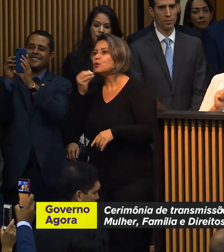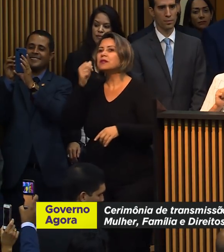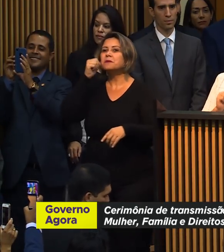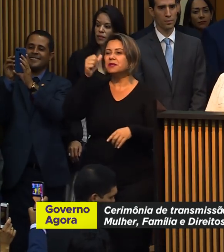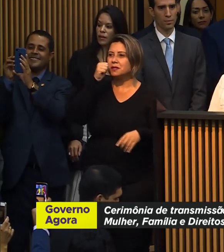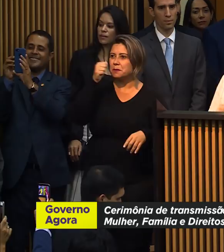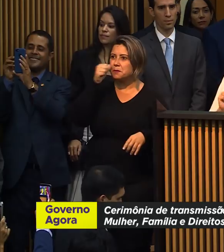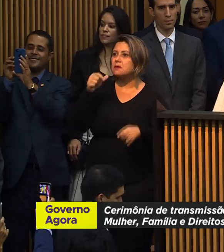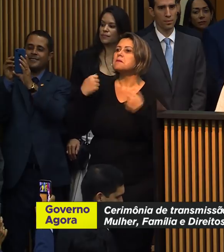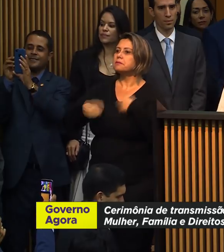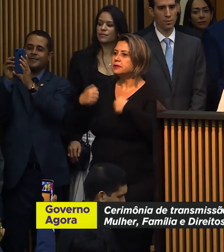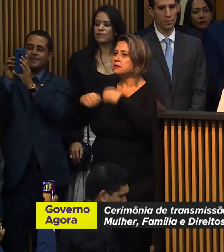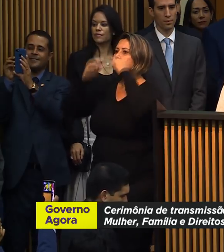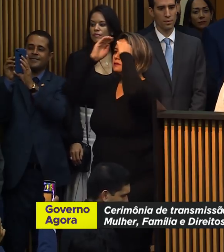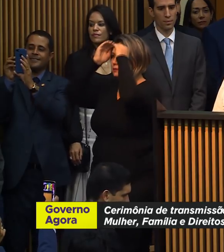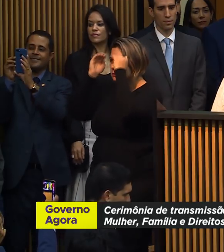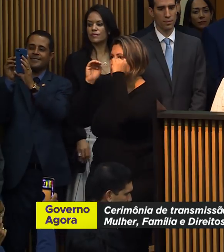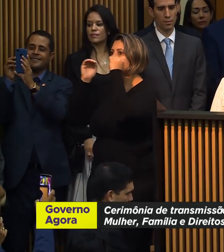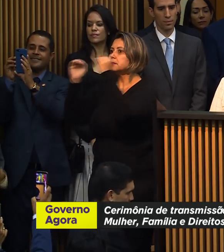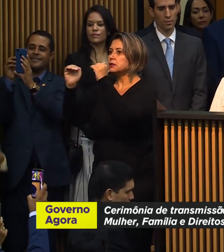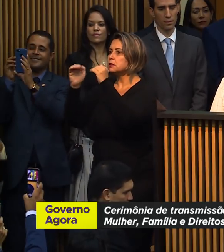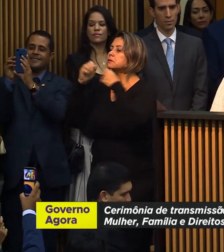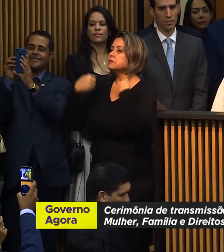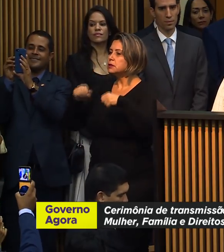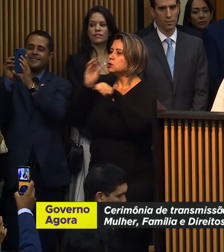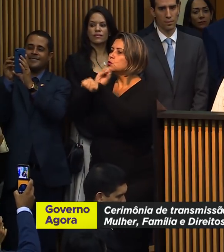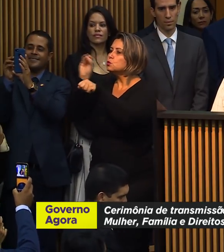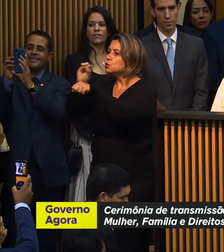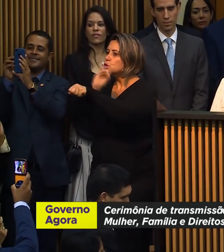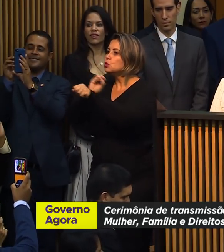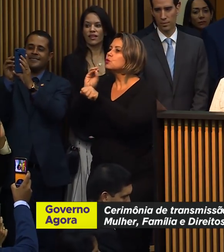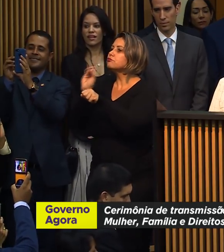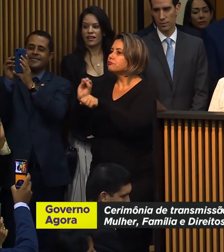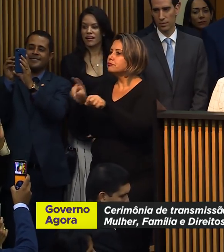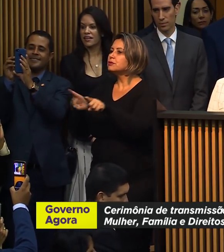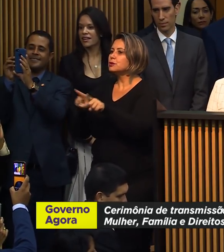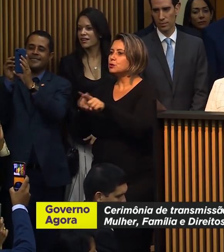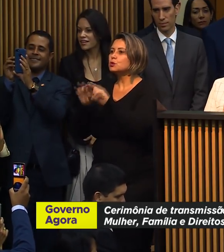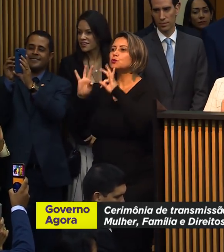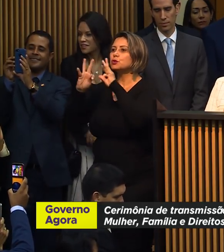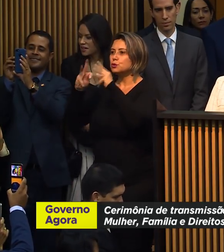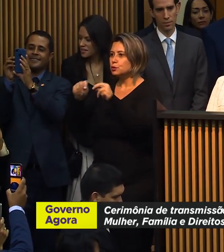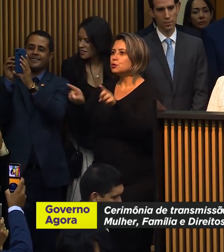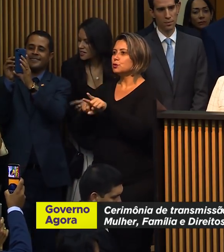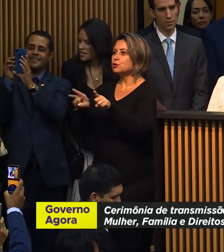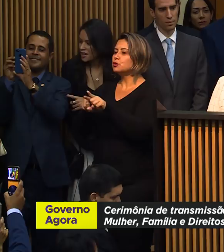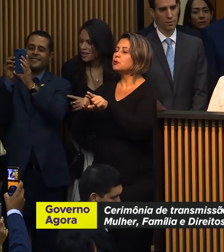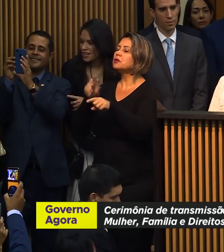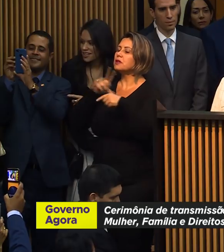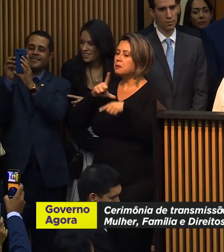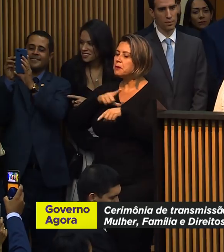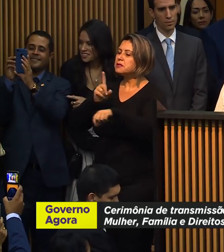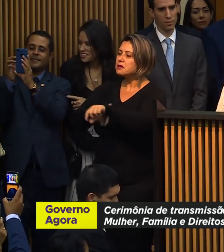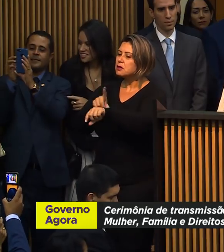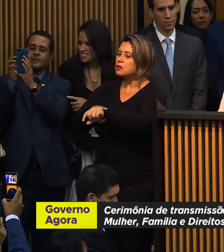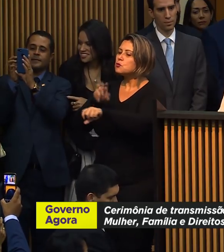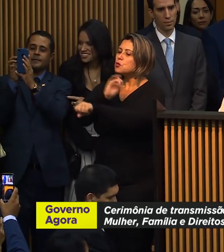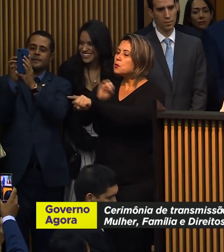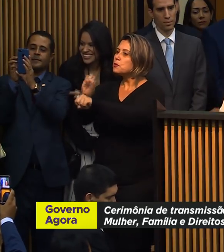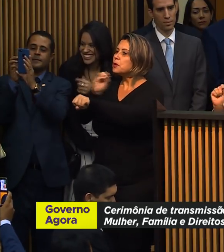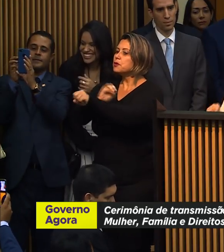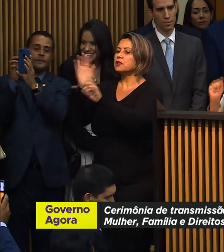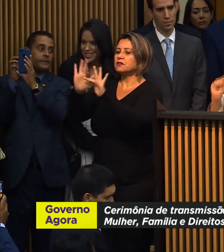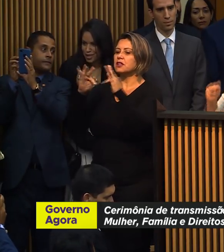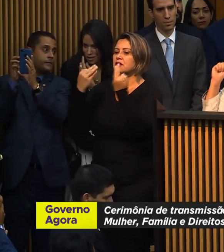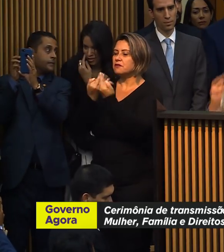mulheres, também serão respeitados e cuidados. Todos merecem oportunidade e apoio para cuidar de suas famílias, seja qual for